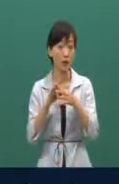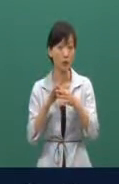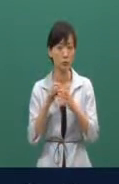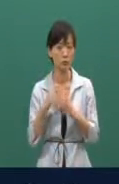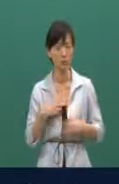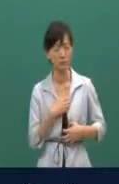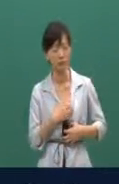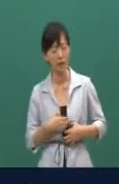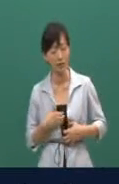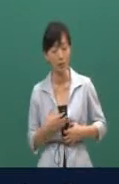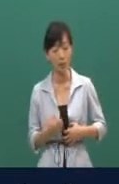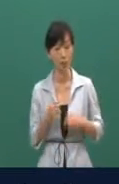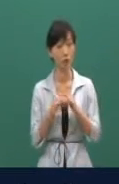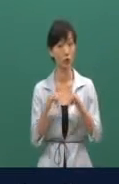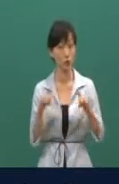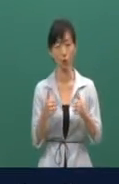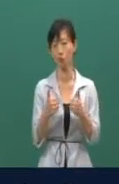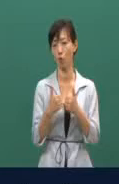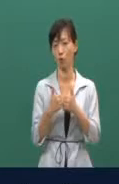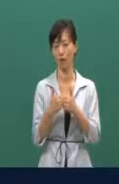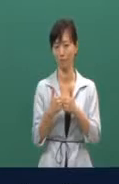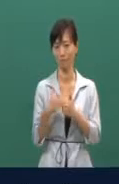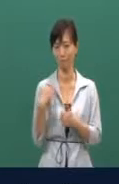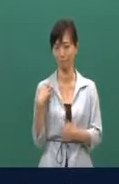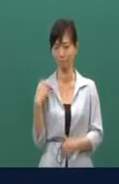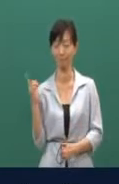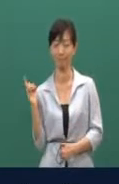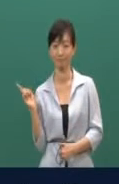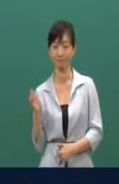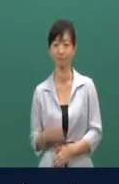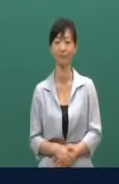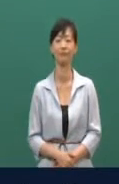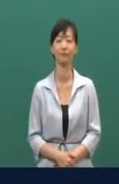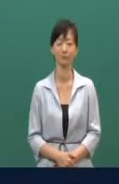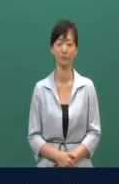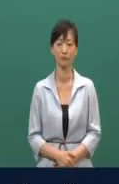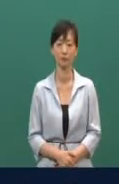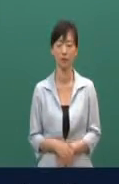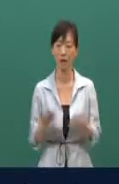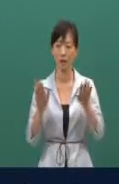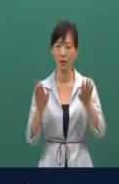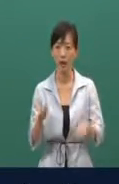聞こえに関するお悩みをお持ちの方、ご相談に応じます。